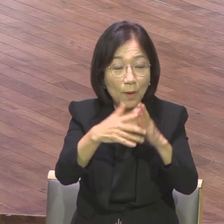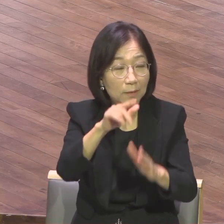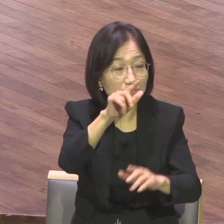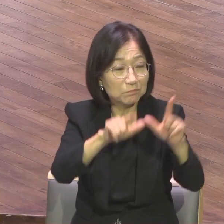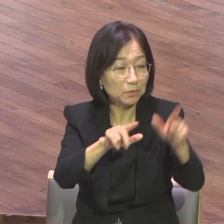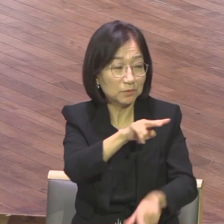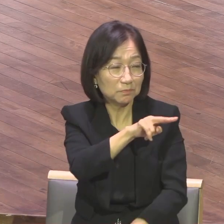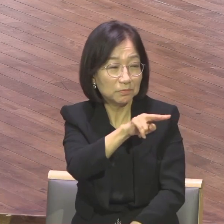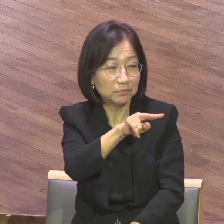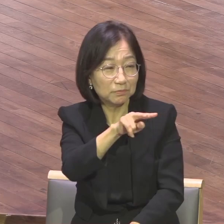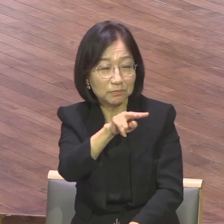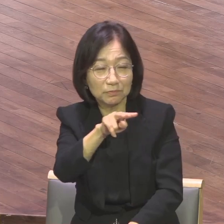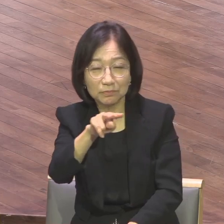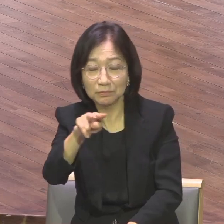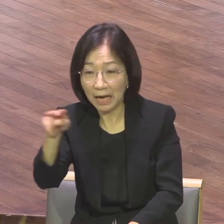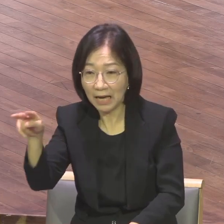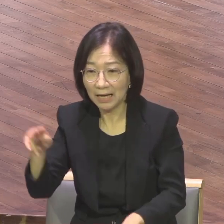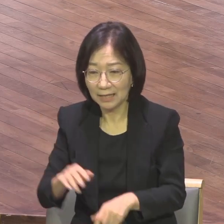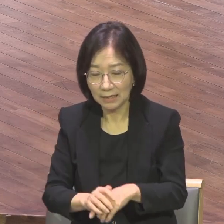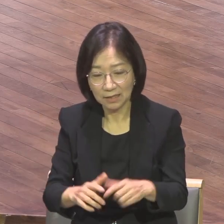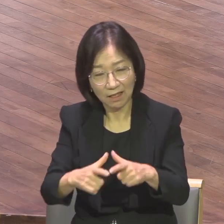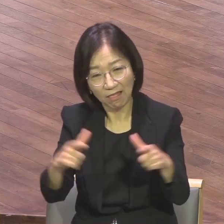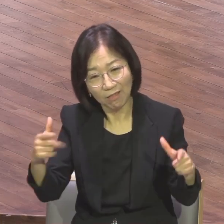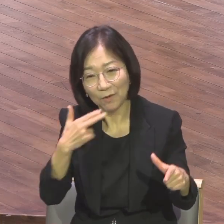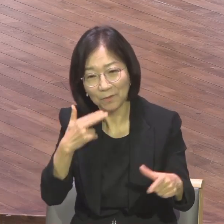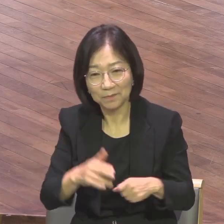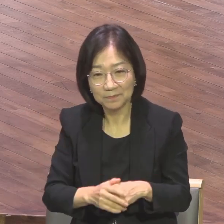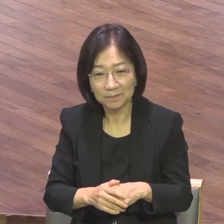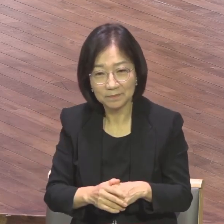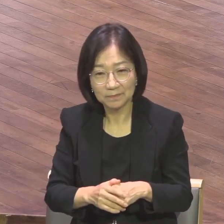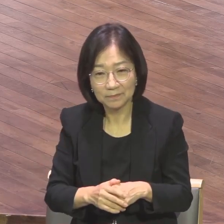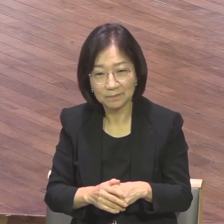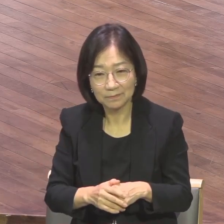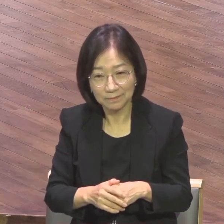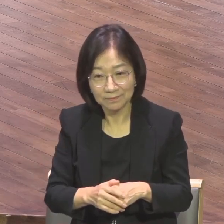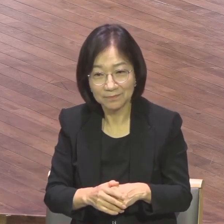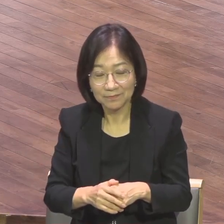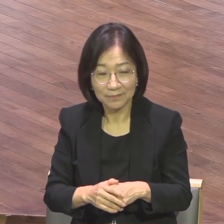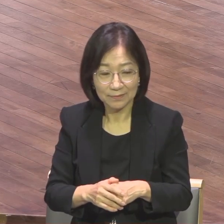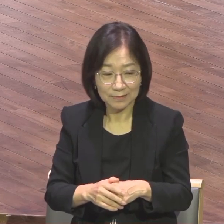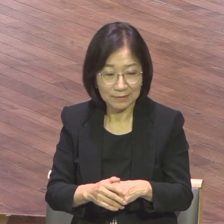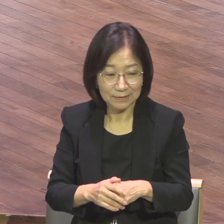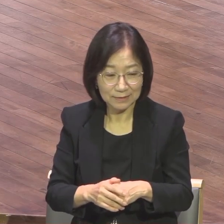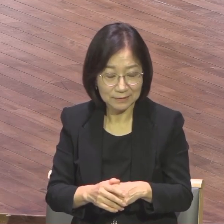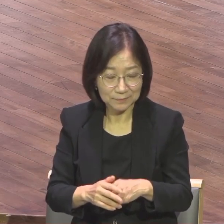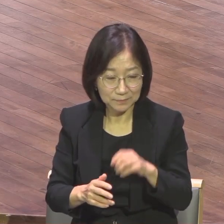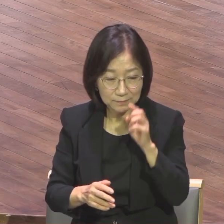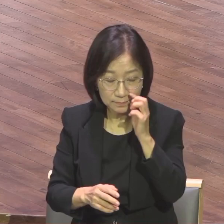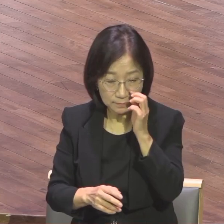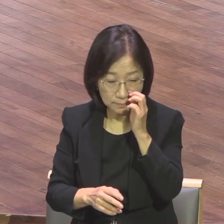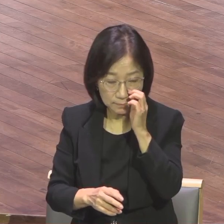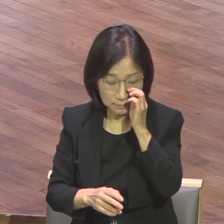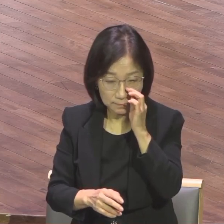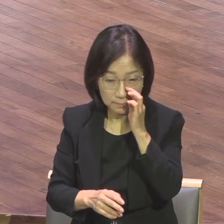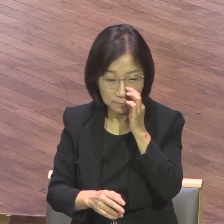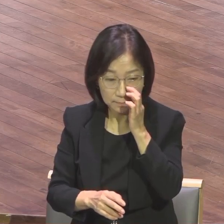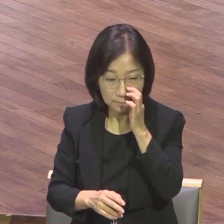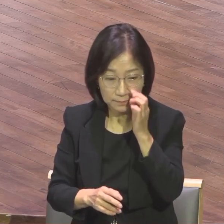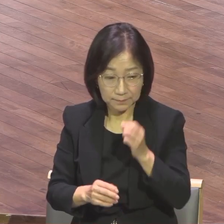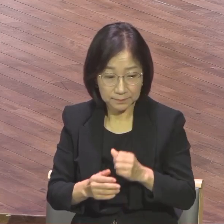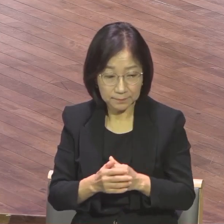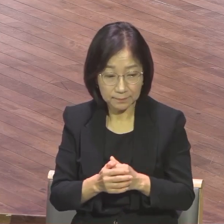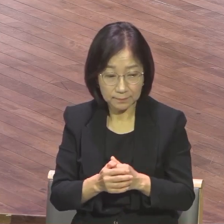교회 정체입니다. 정체. 교인 수는 통계적으로 제일 종교 중에 제일 많은데 쫙